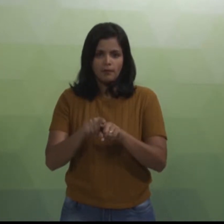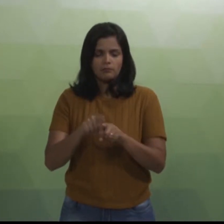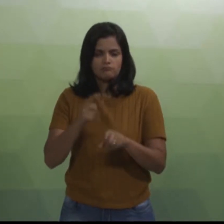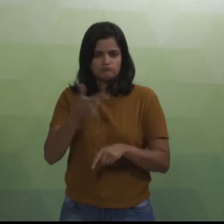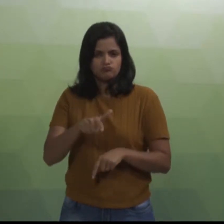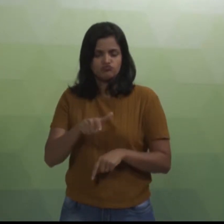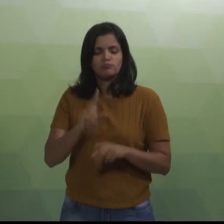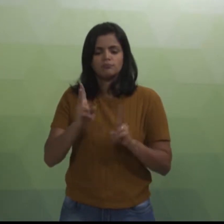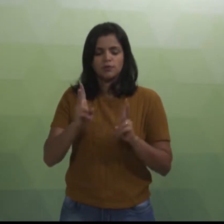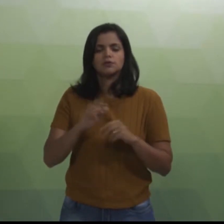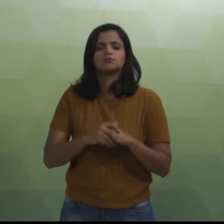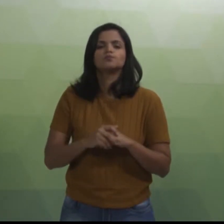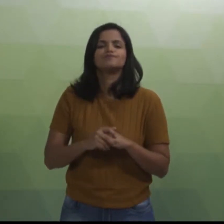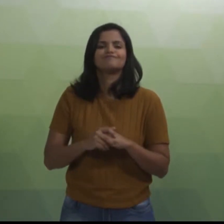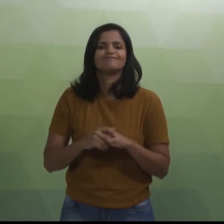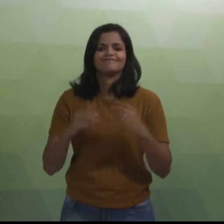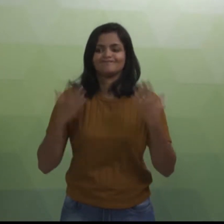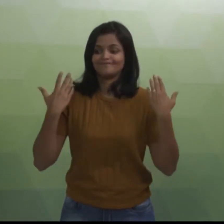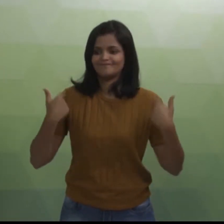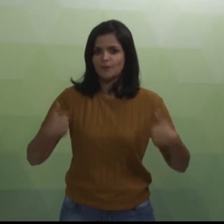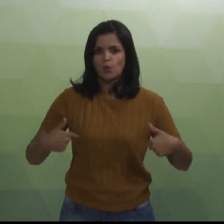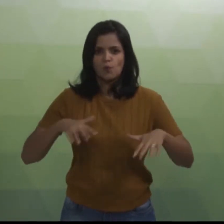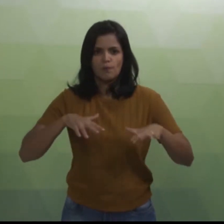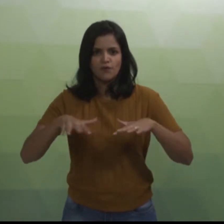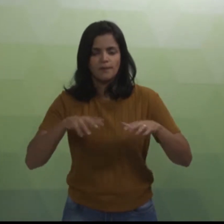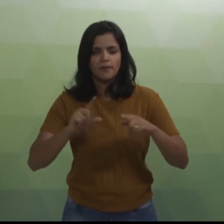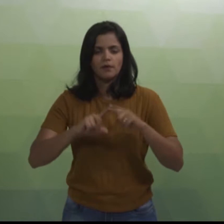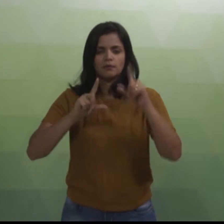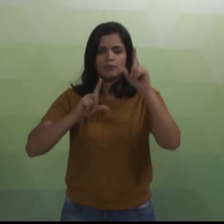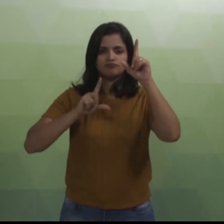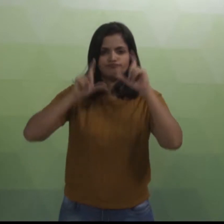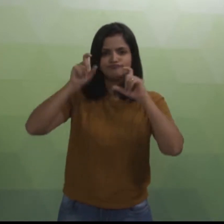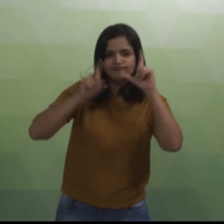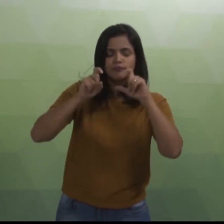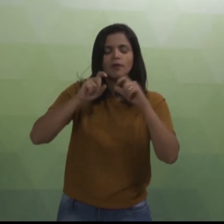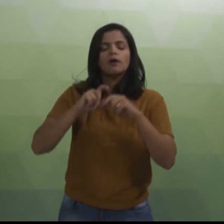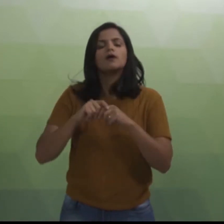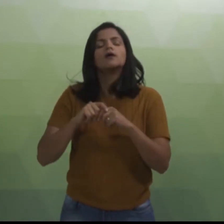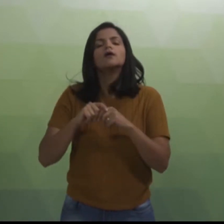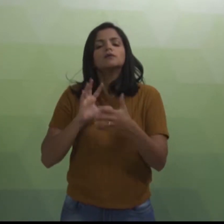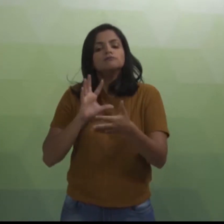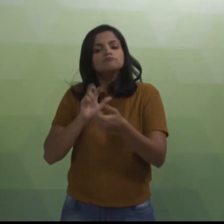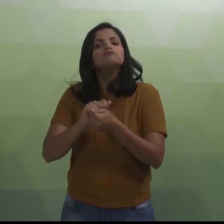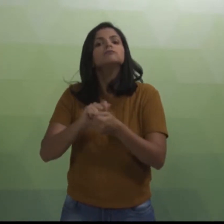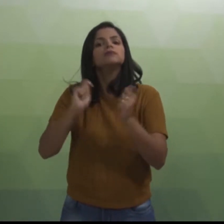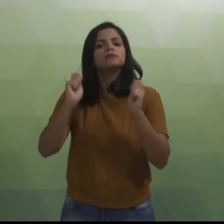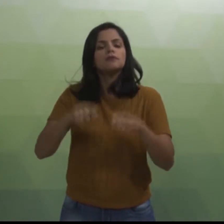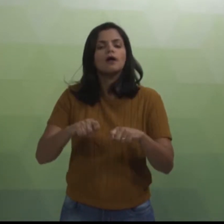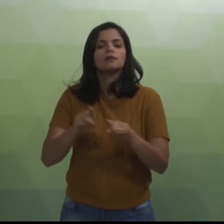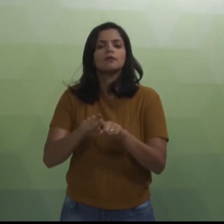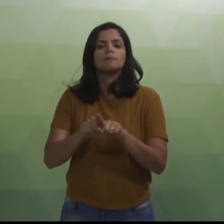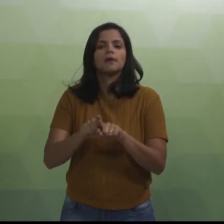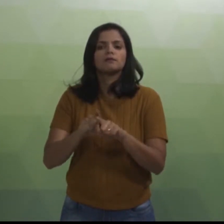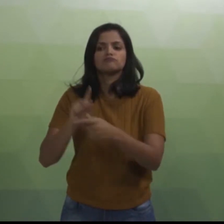Bom, também o movimento do corpo, a expressão facial, juntamente com